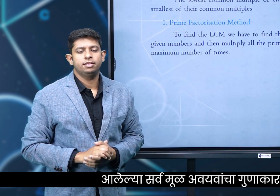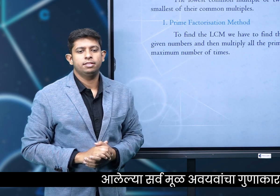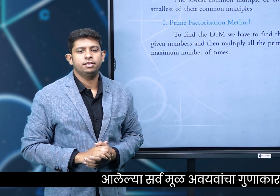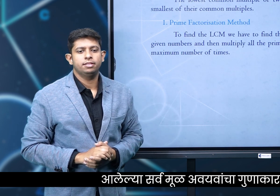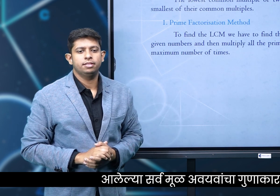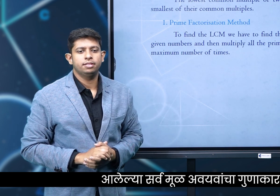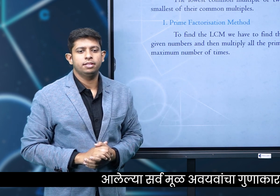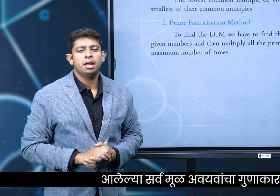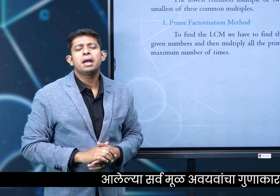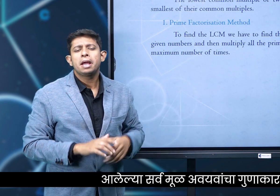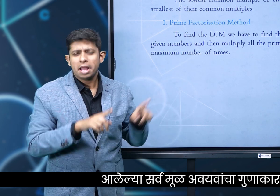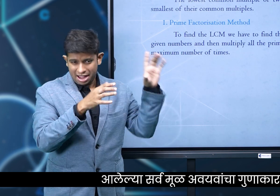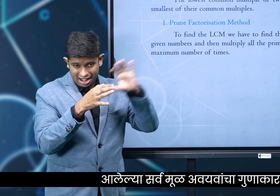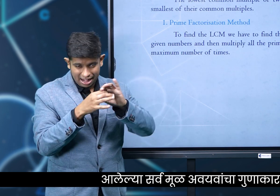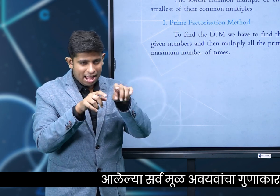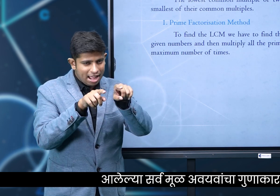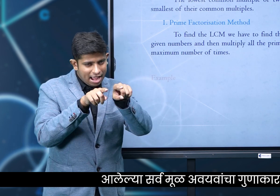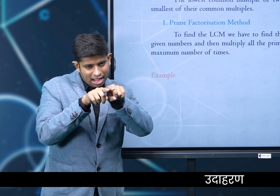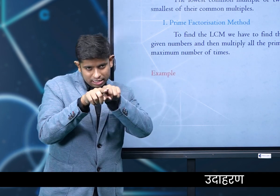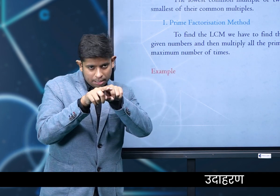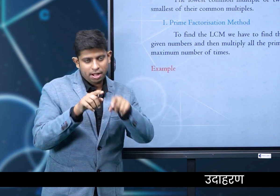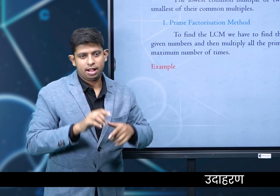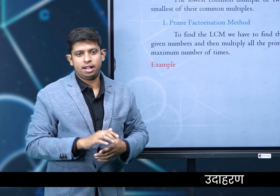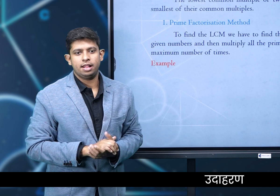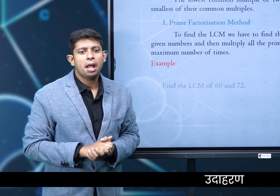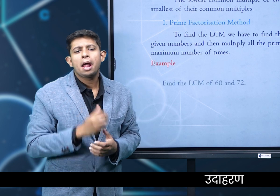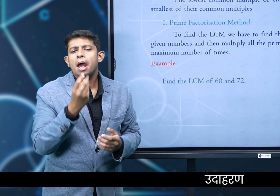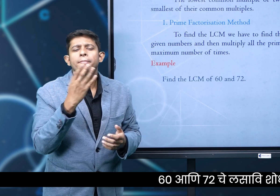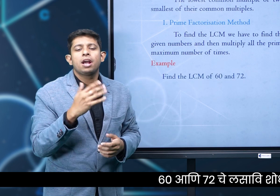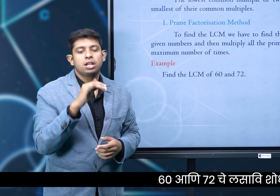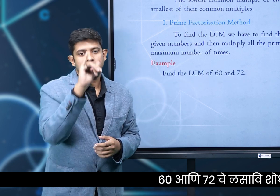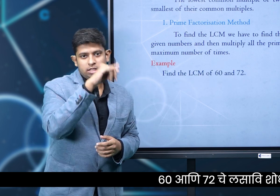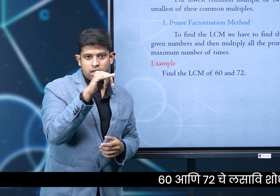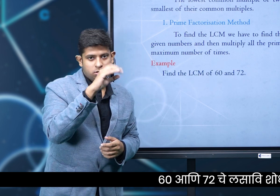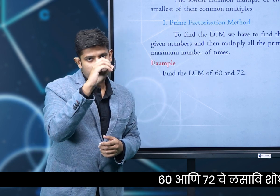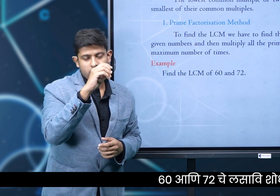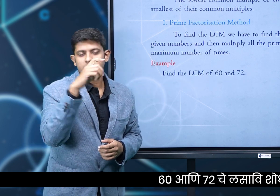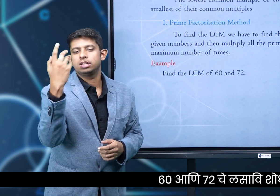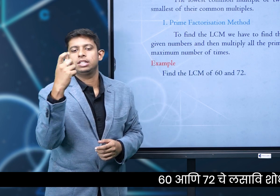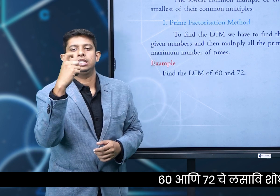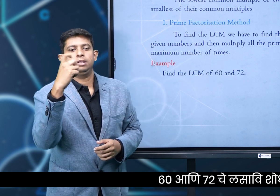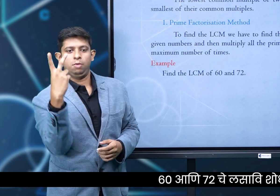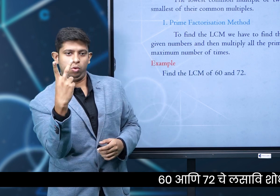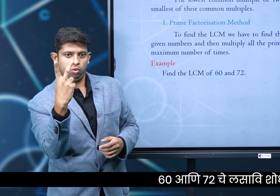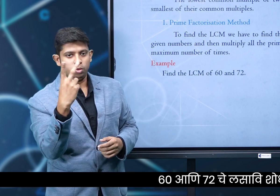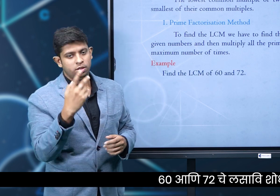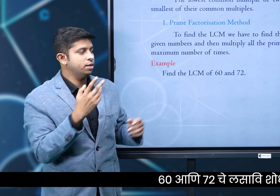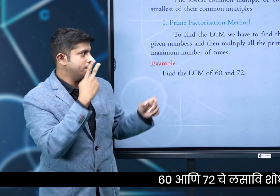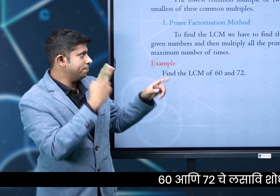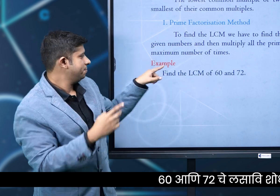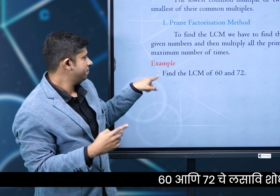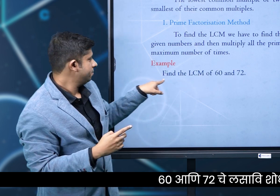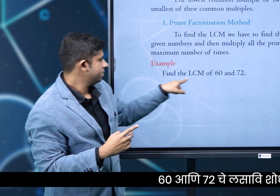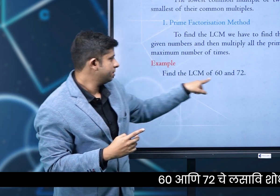मूळ अवयवांचा गुणाकार करावा लागेल. उदाहरण 60 आणि 72चे लसावी शोधा.